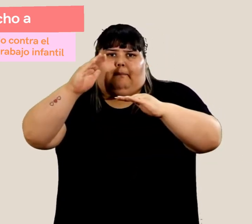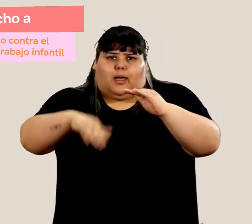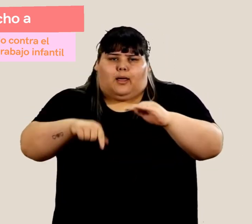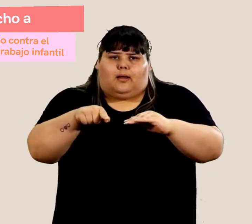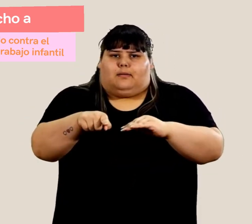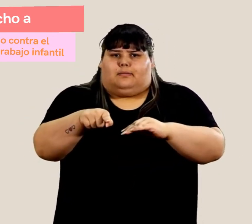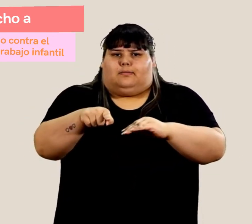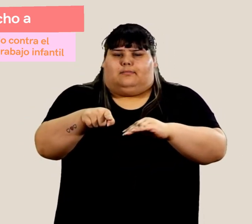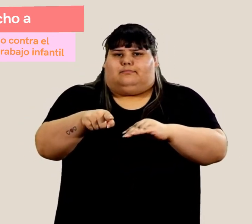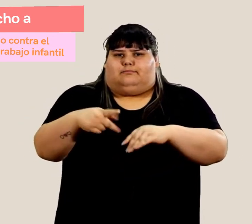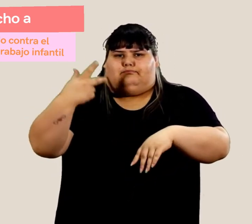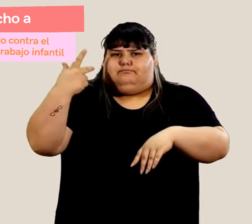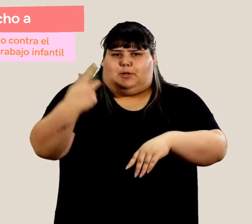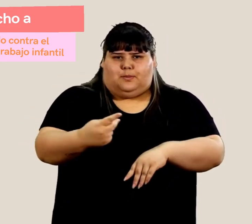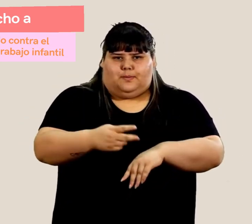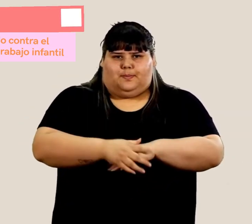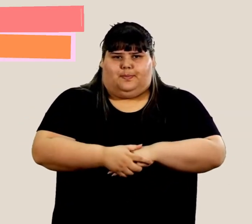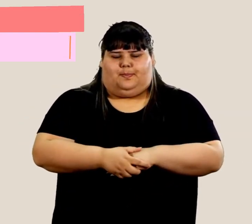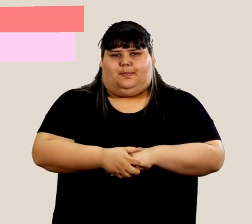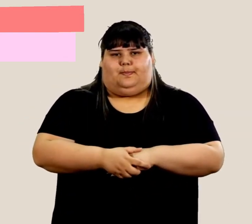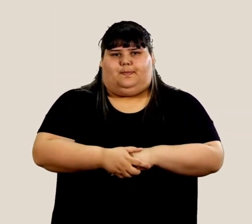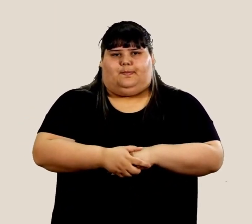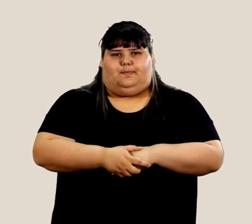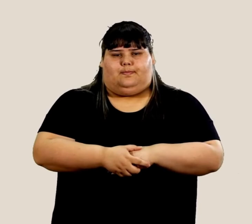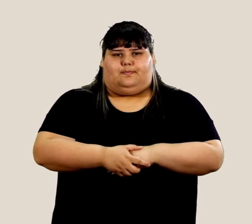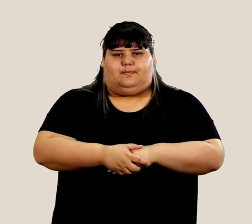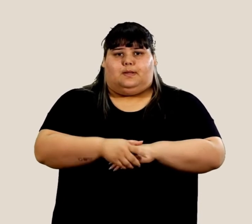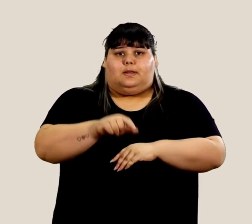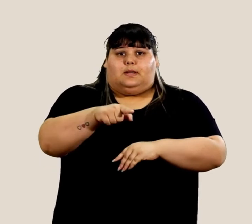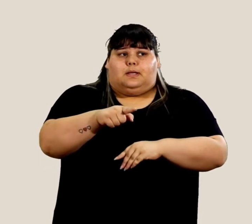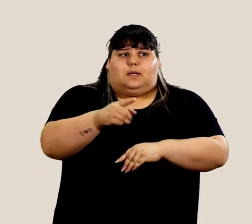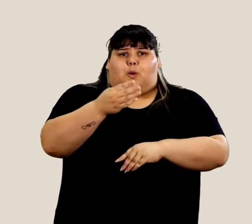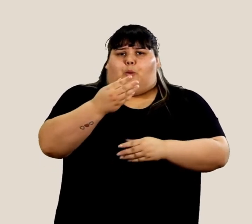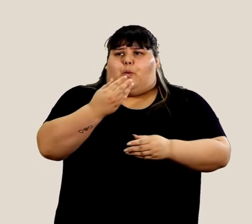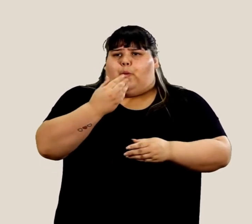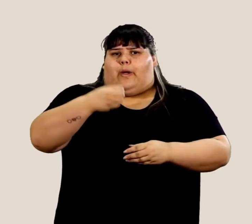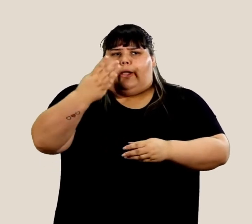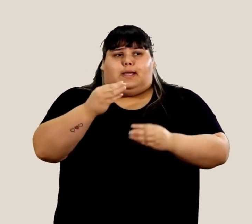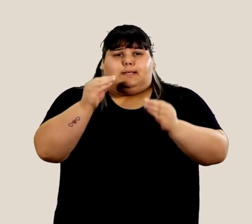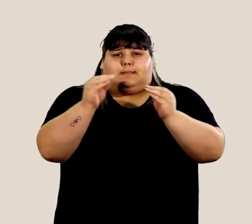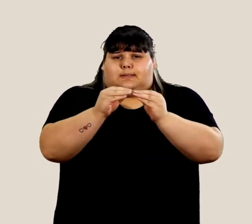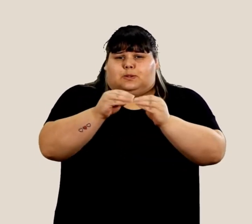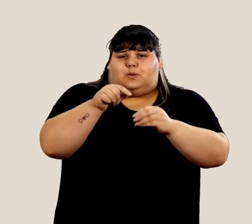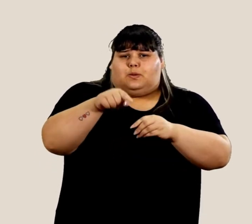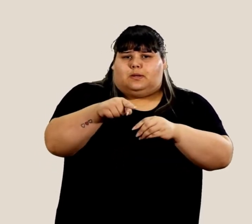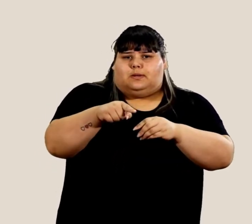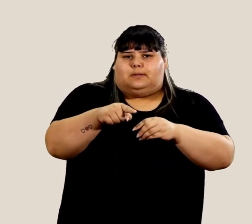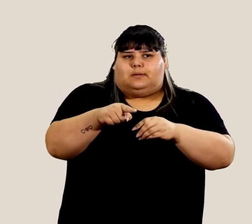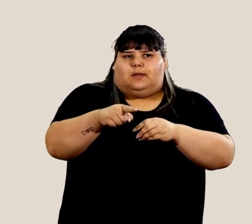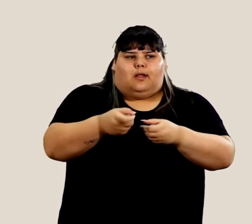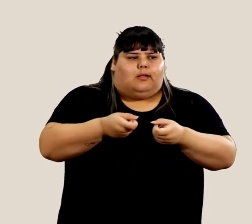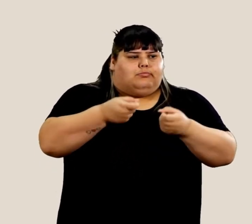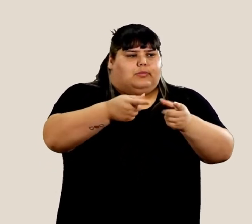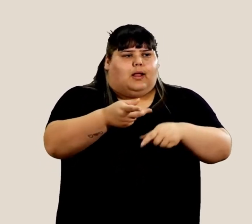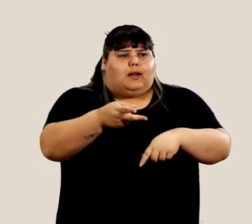edad mínima adecuada. En ningún caso se le dedicará ni se le